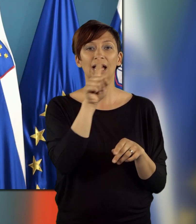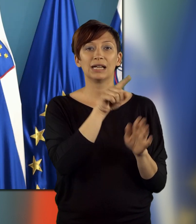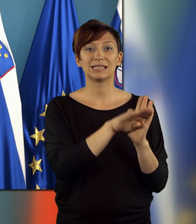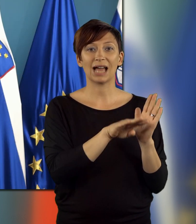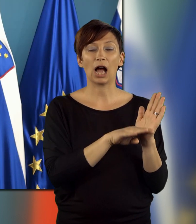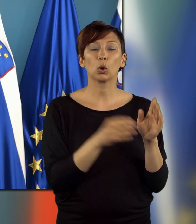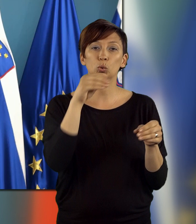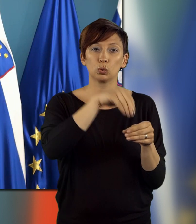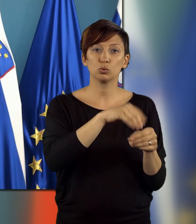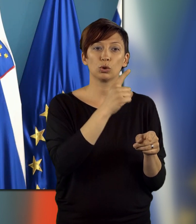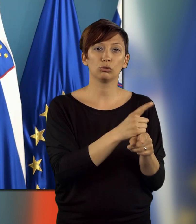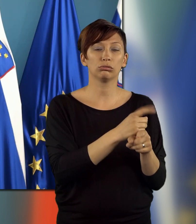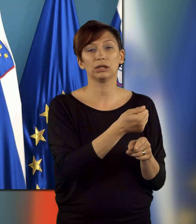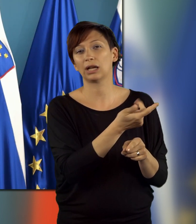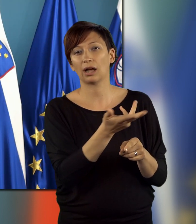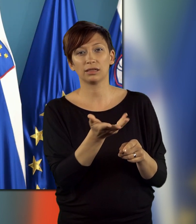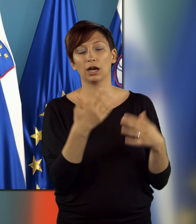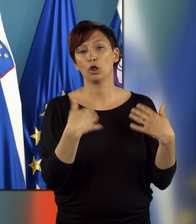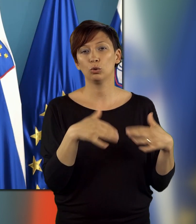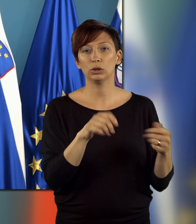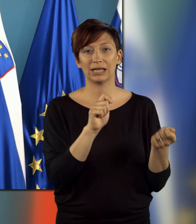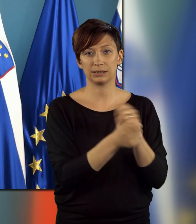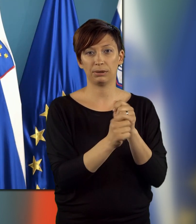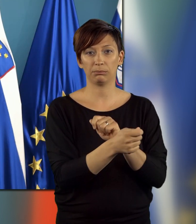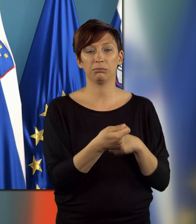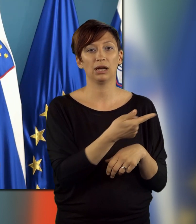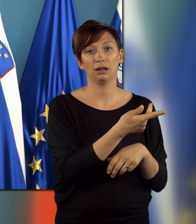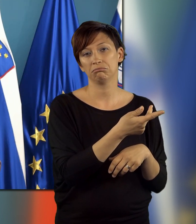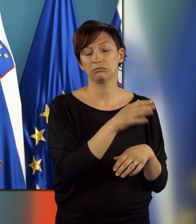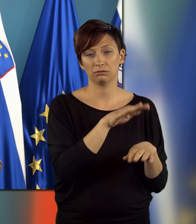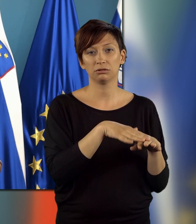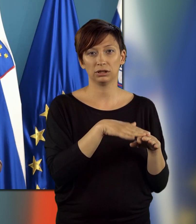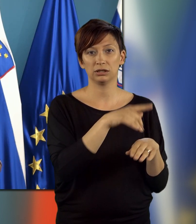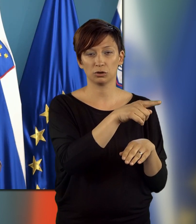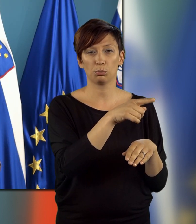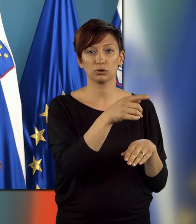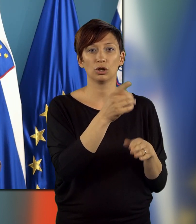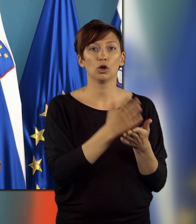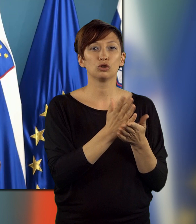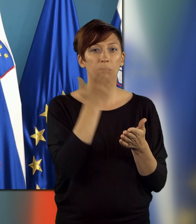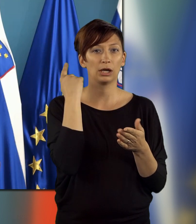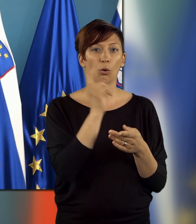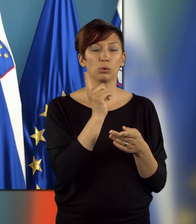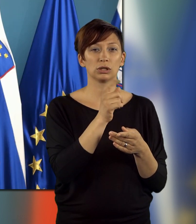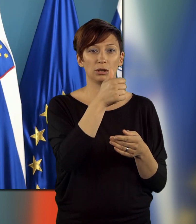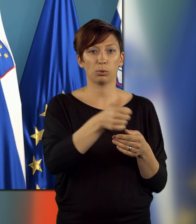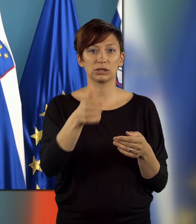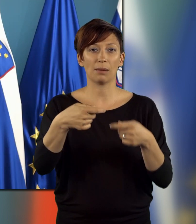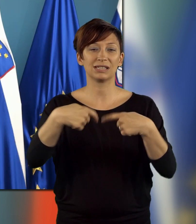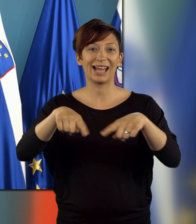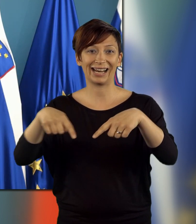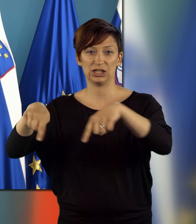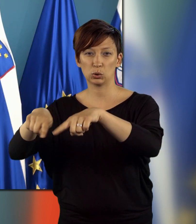Zakon pa vključuje še nekatere nujne spremembe, na katere so opozorili posamezni